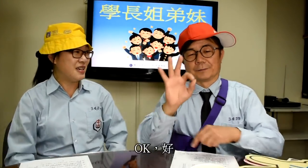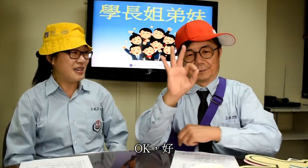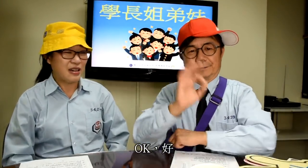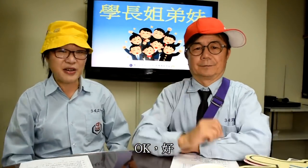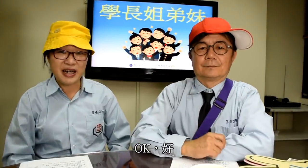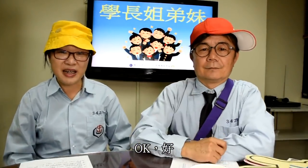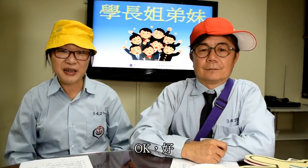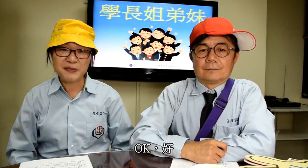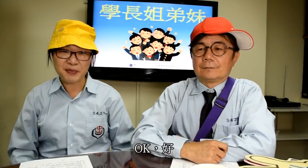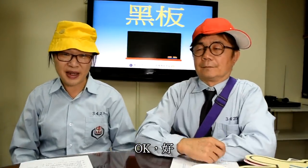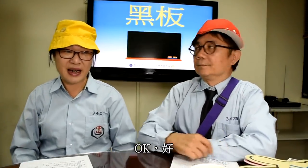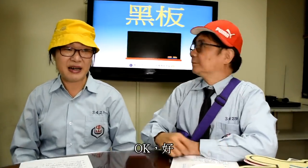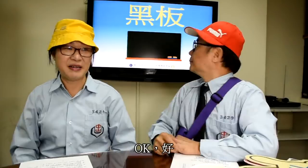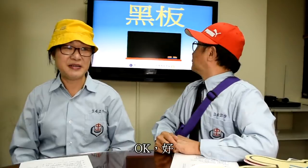OK， 好，